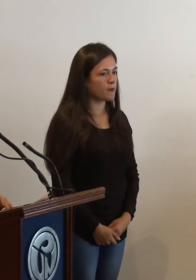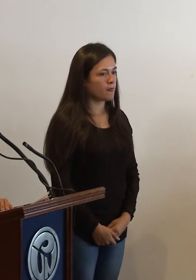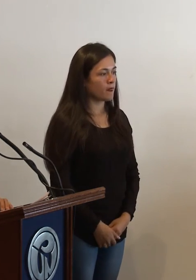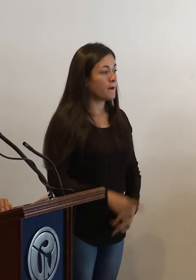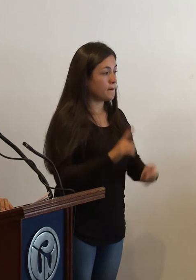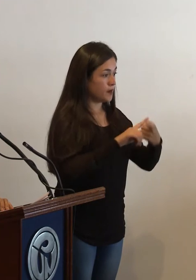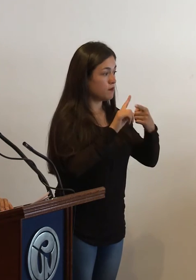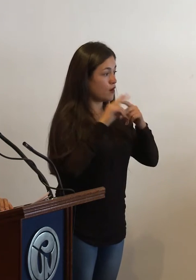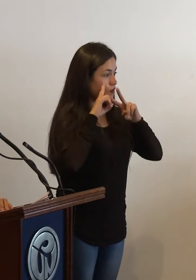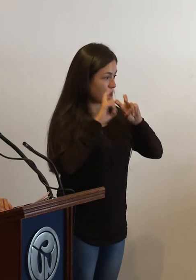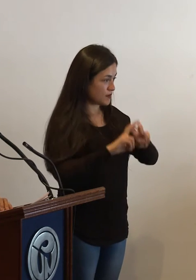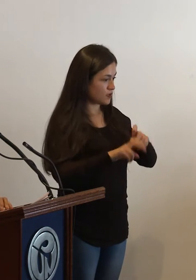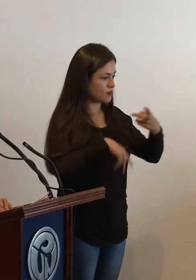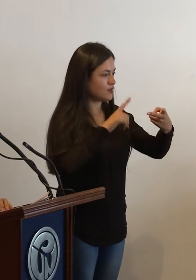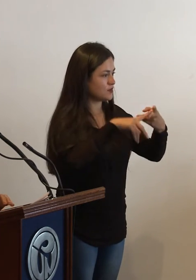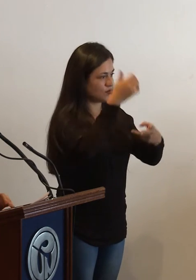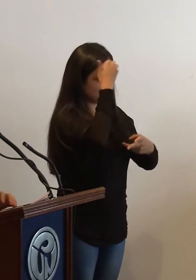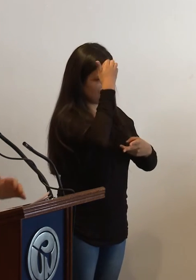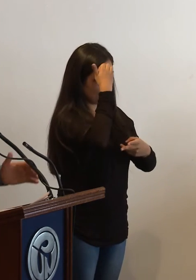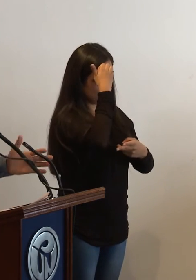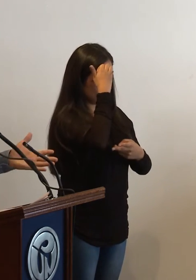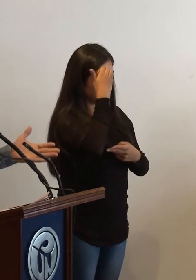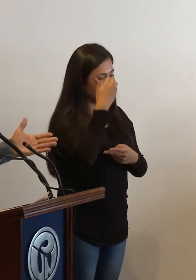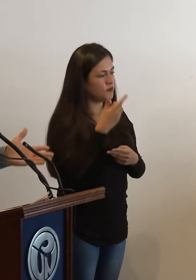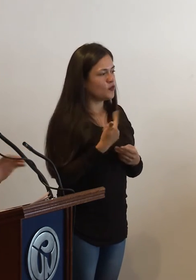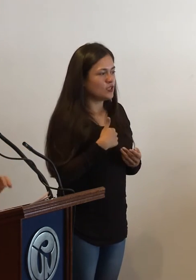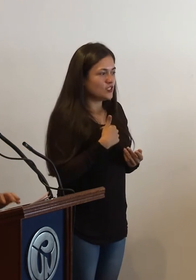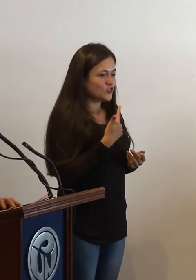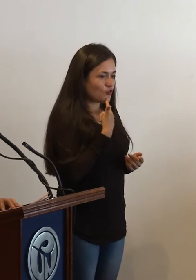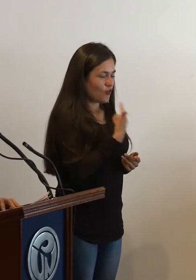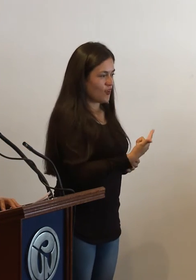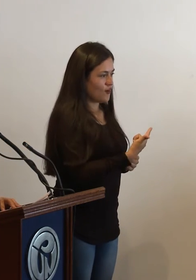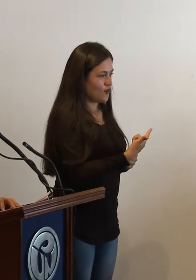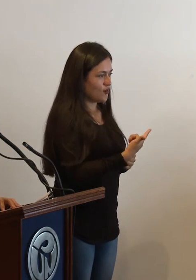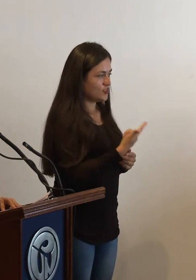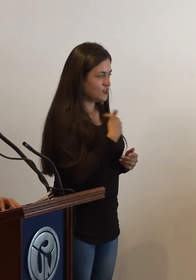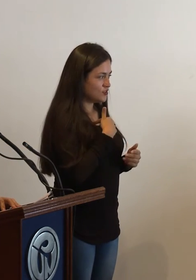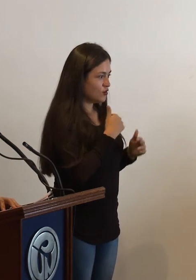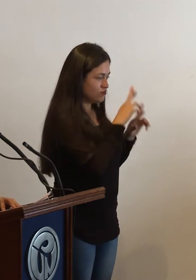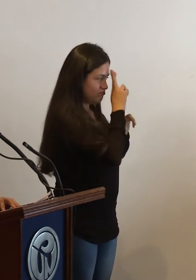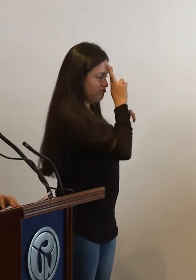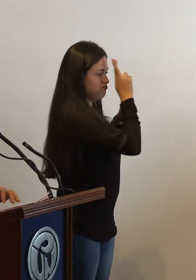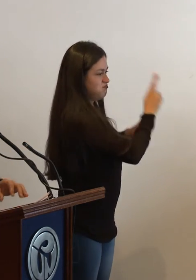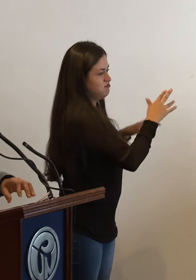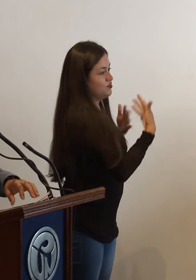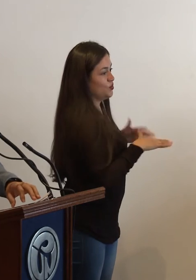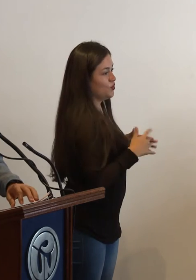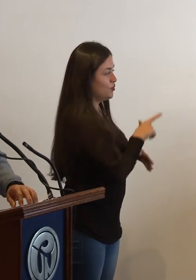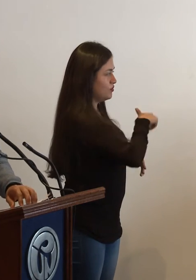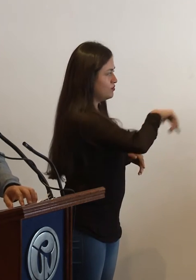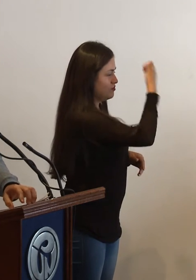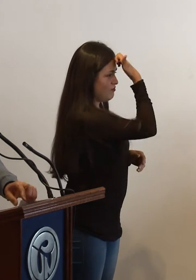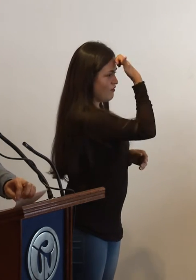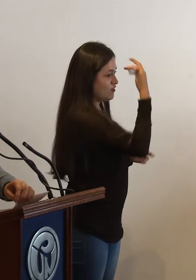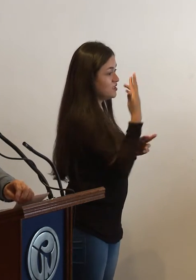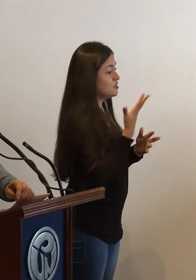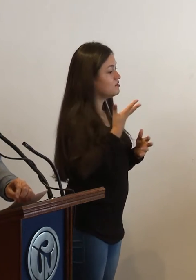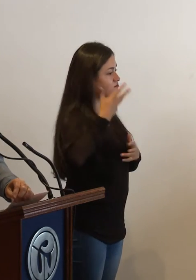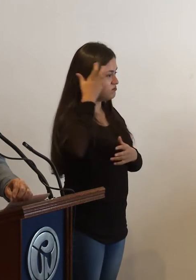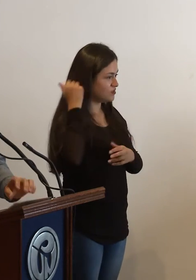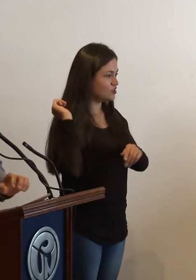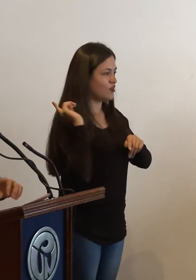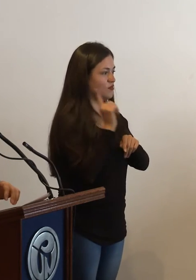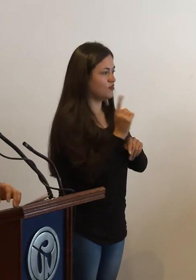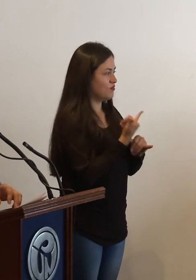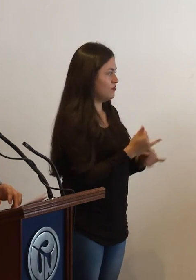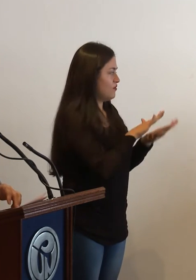primero en investigación y luego en docencia. Entonces por eso digo que respeto mucho, digamos, la historia de las personas que están aquí en